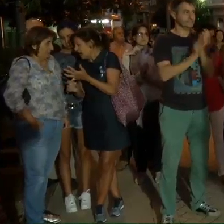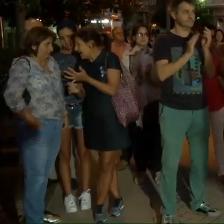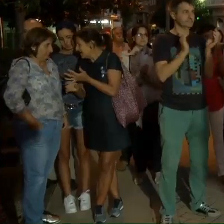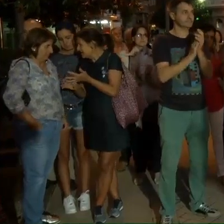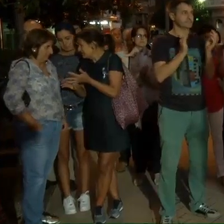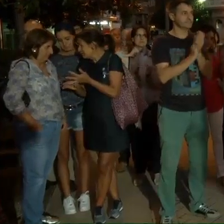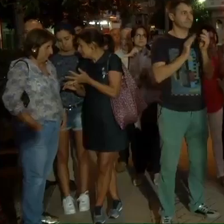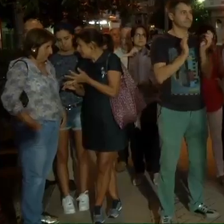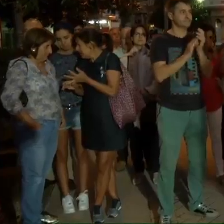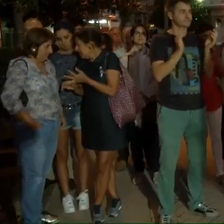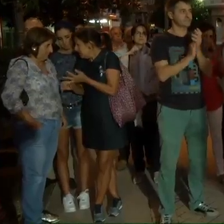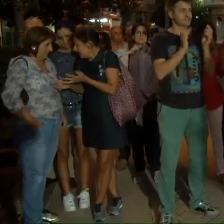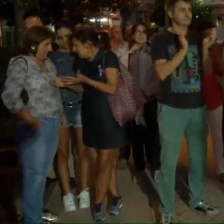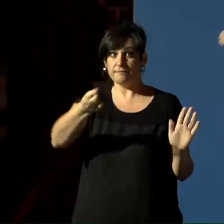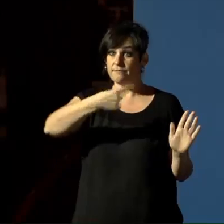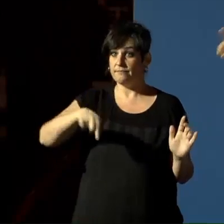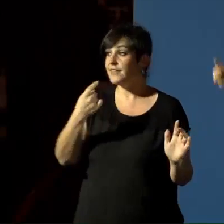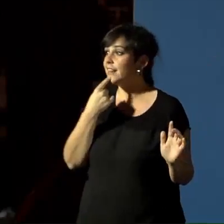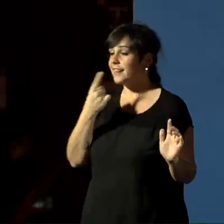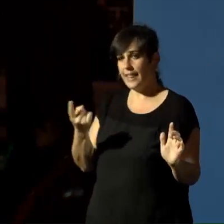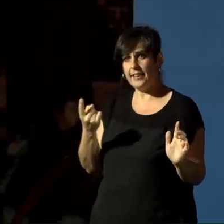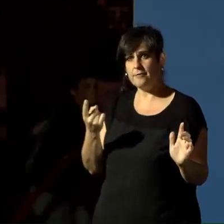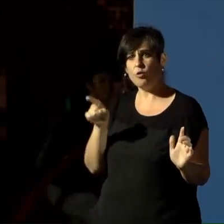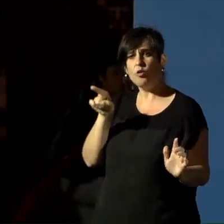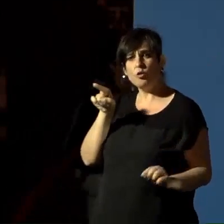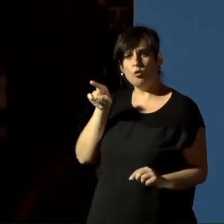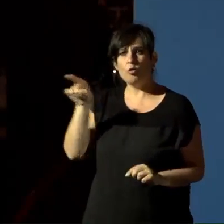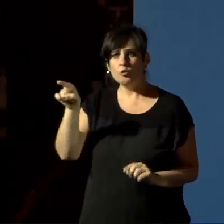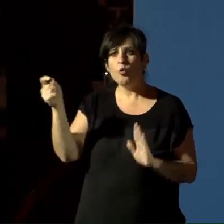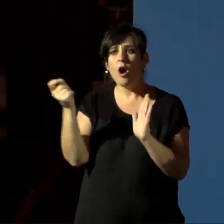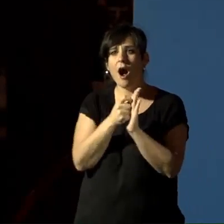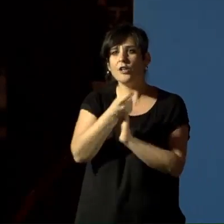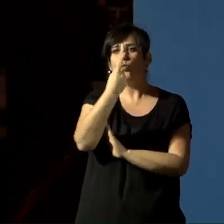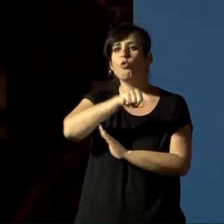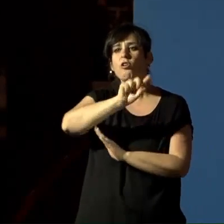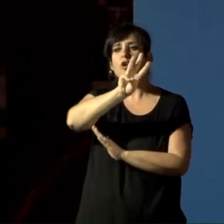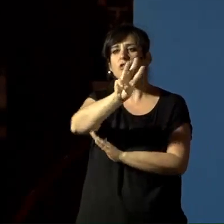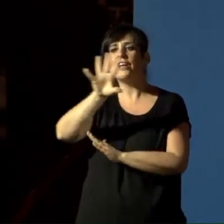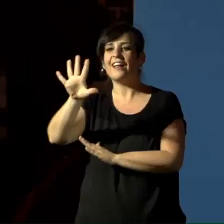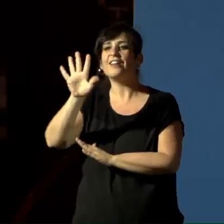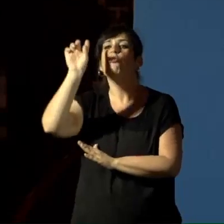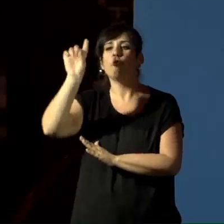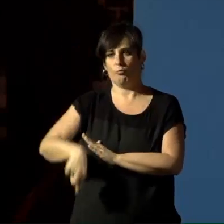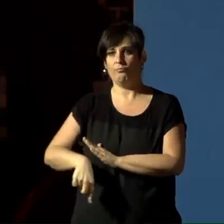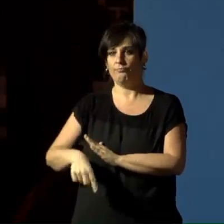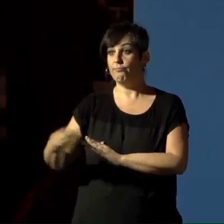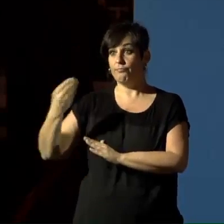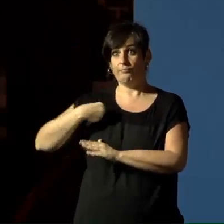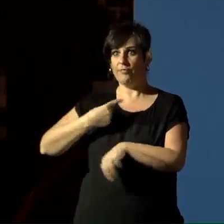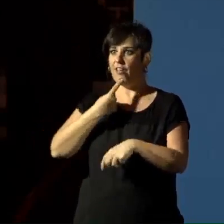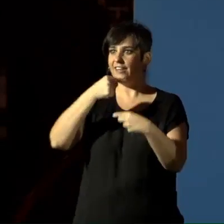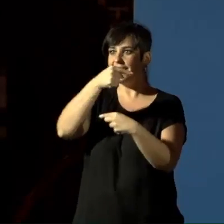Pero mirade, decímoslle que el tamén é o artigo 135, ese que di que hai que pagar a